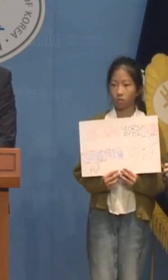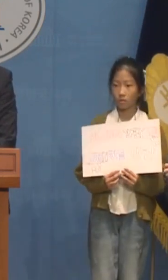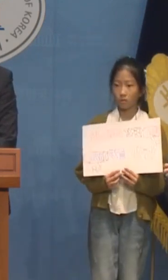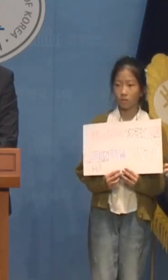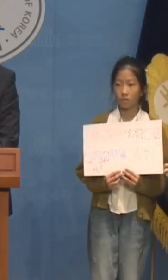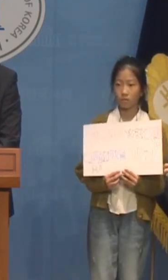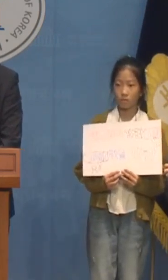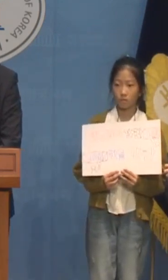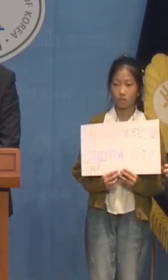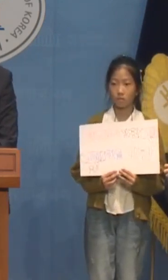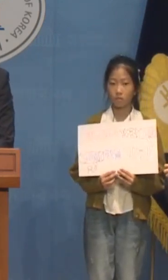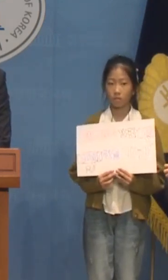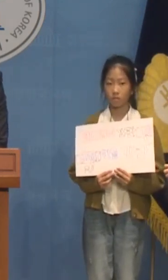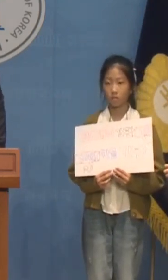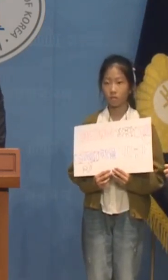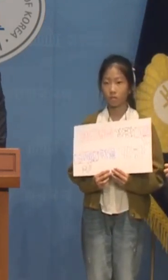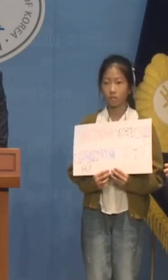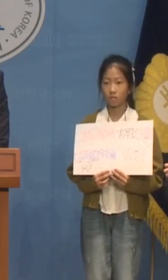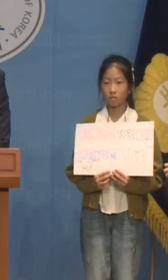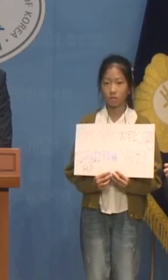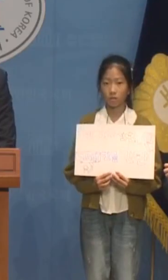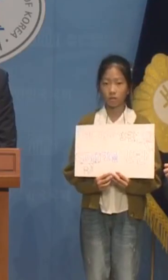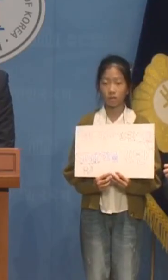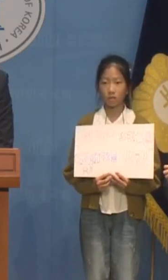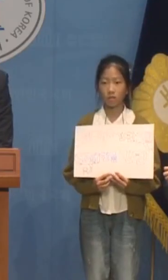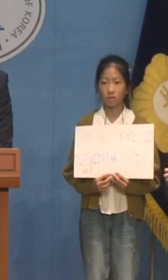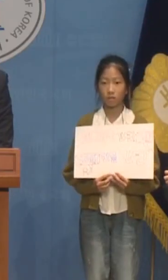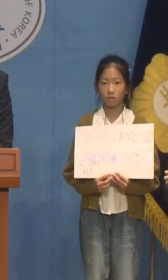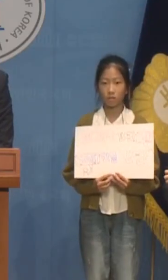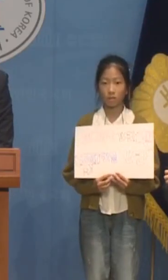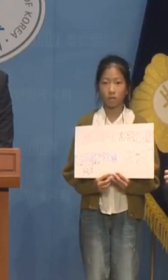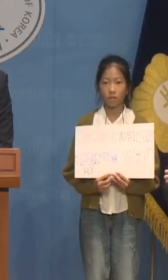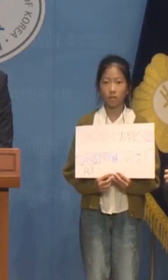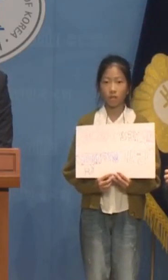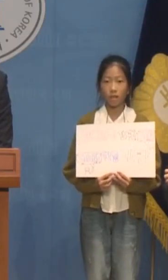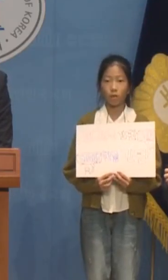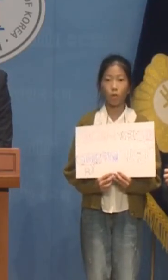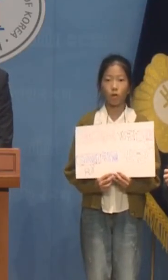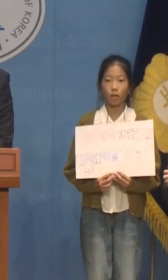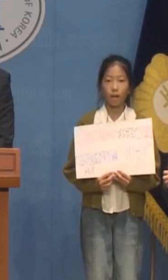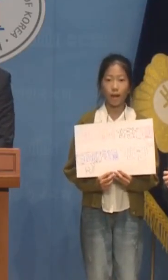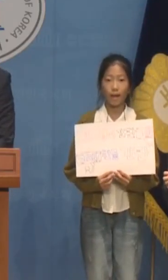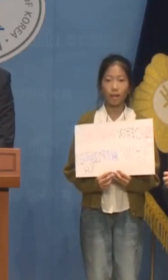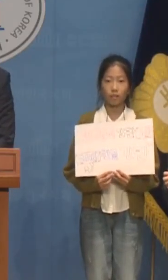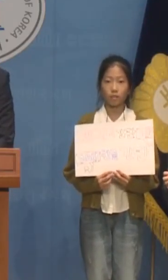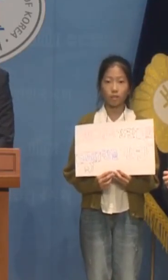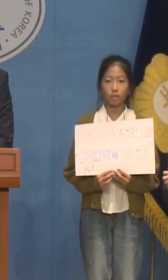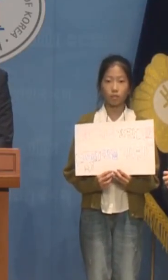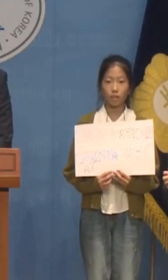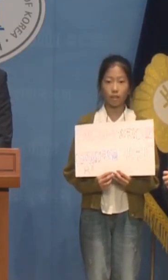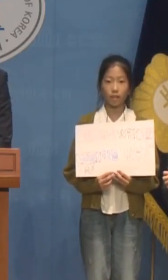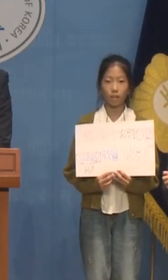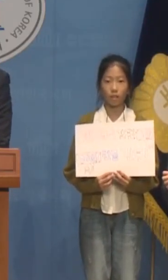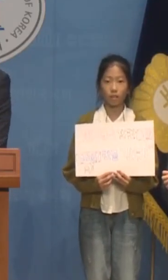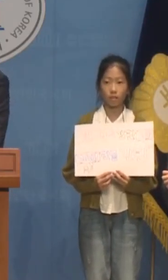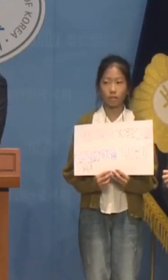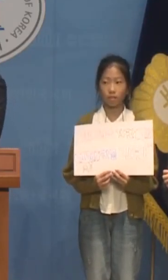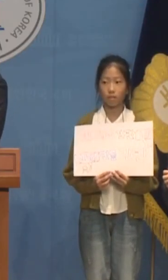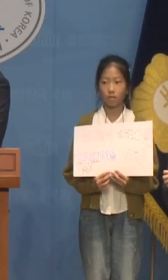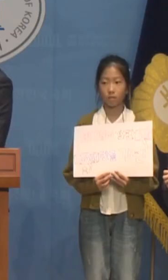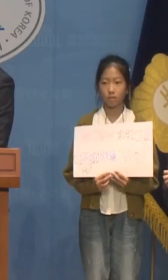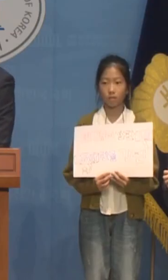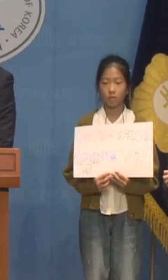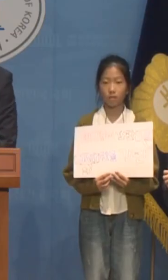대단히 감사합니다. 그럼 외쳐보겠습니다. 한글 간판법 통과시켜 주세요. 한 번만